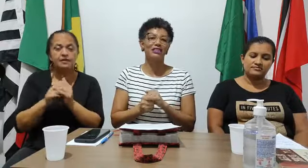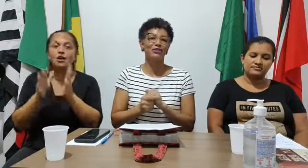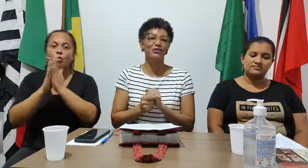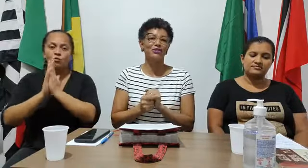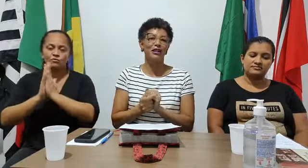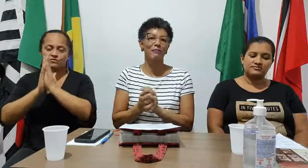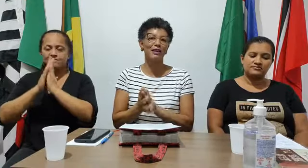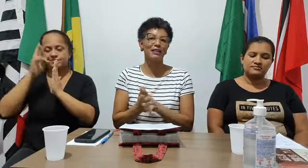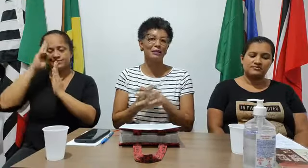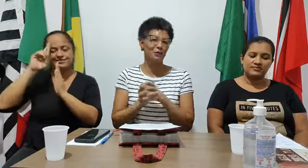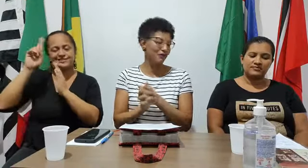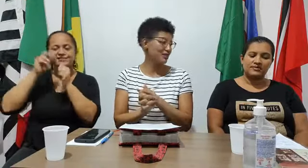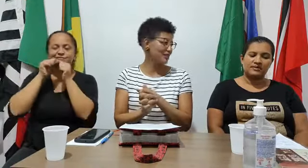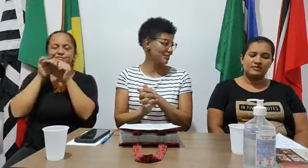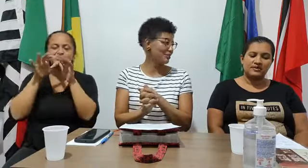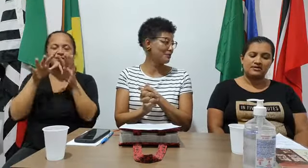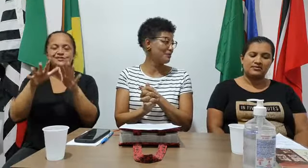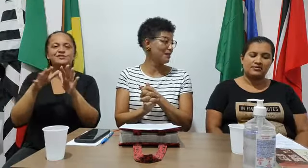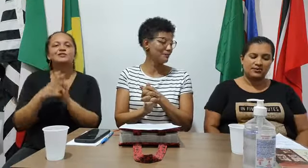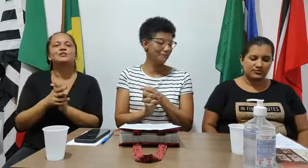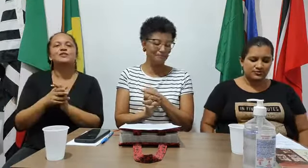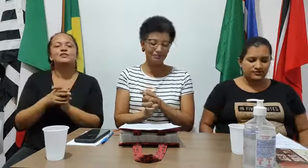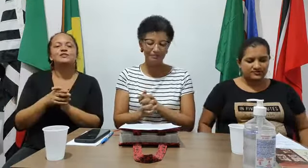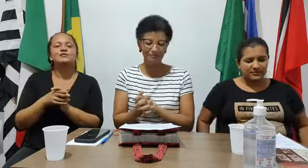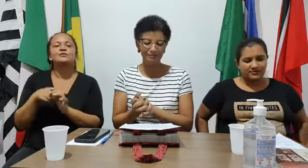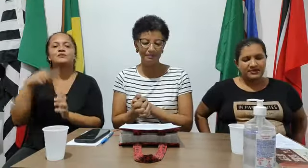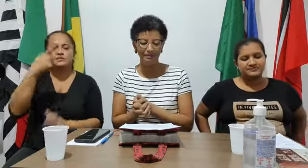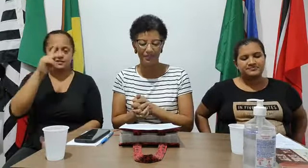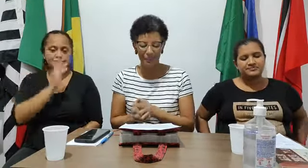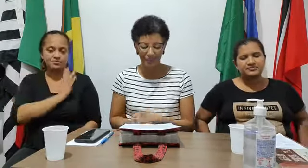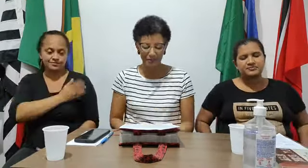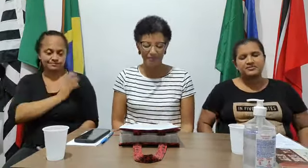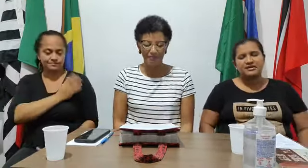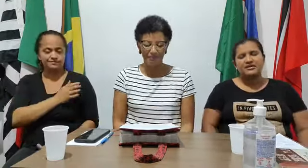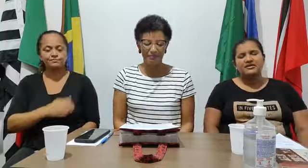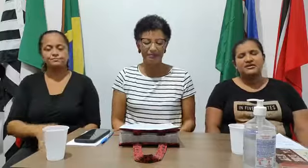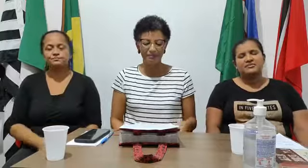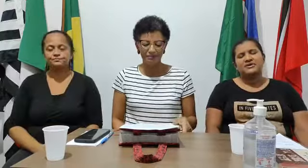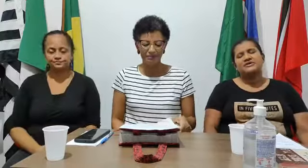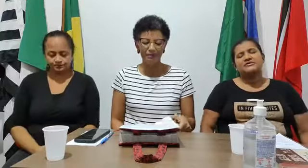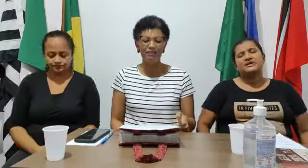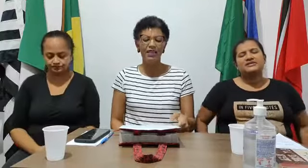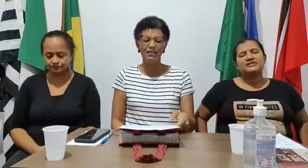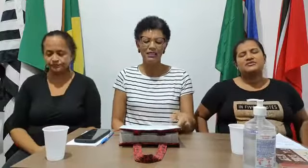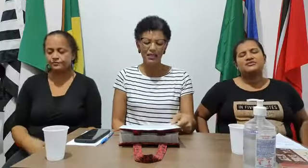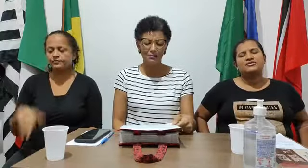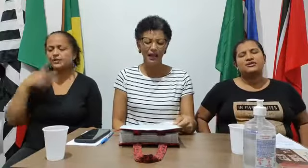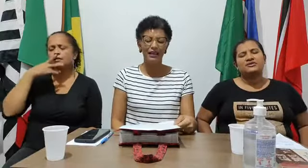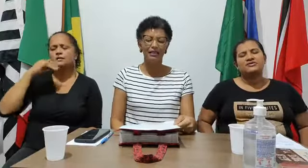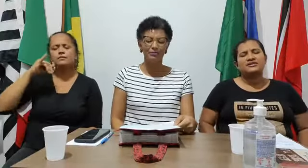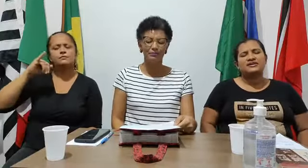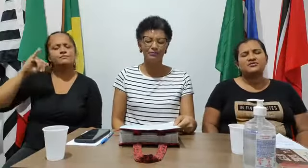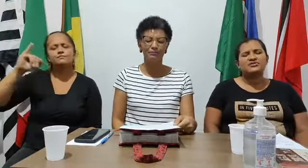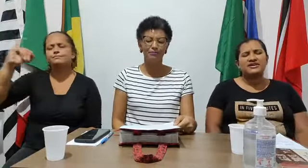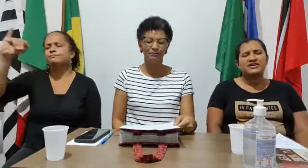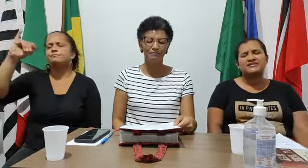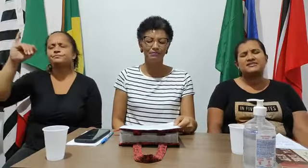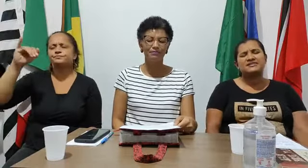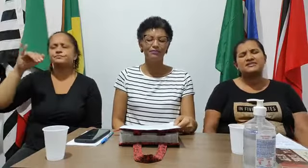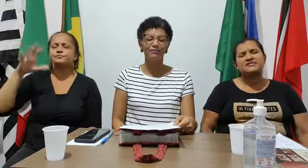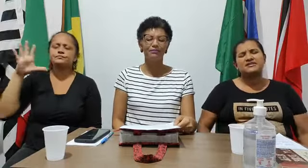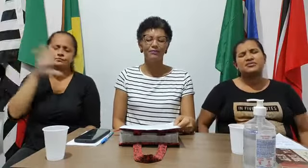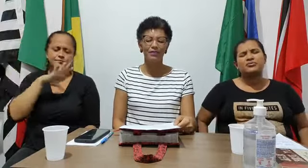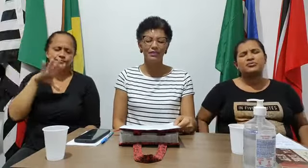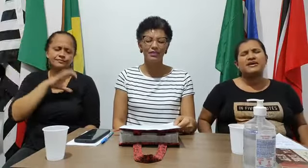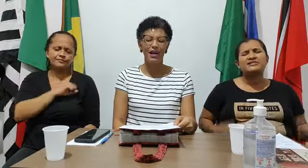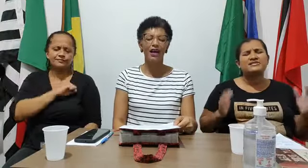coração nesta noite. Amém? Você pode fazer essa oração, Fabi? Posso. Amém. Paizinho querido, Sim, nós queremos te